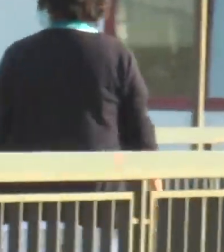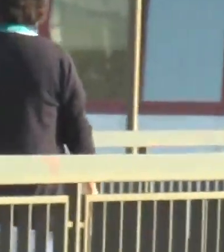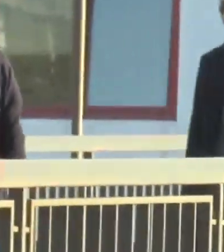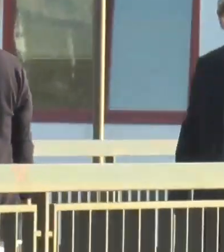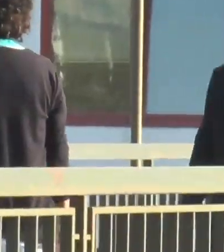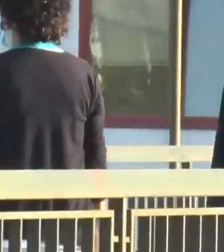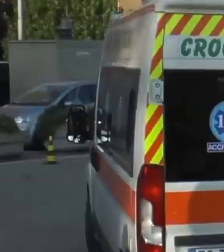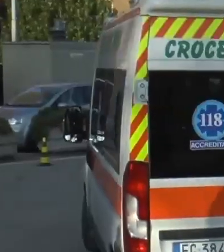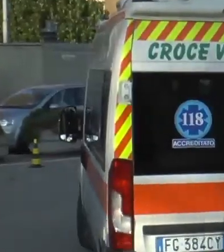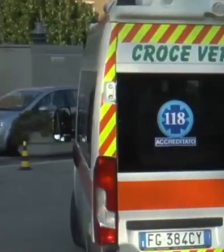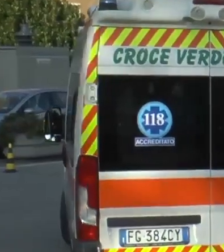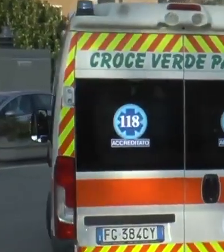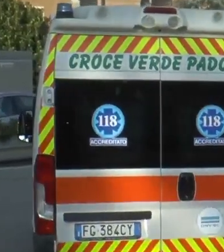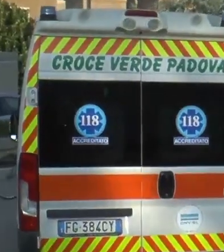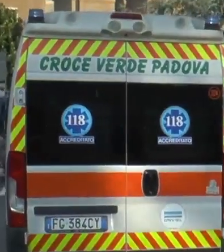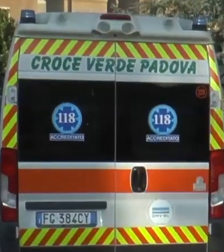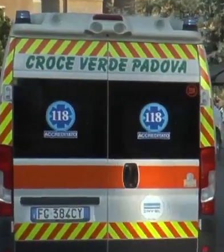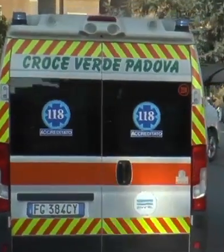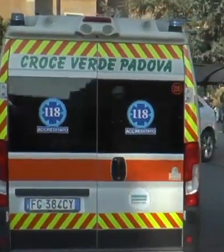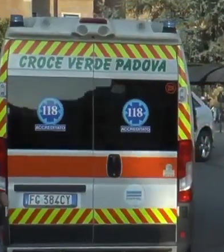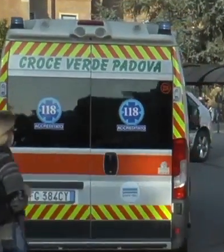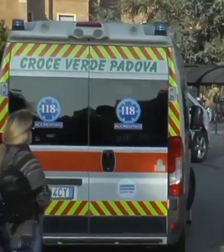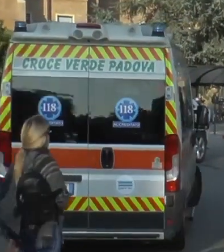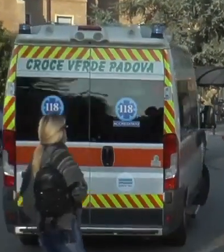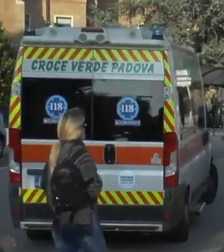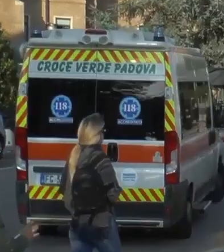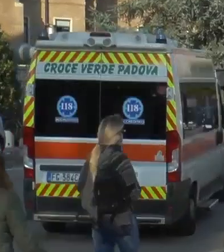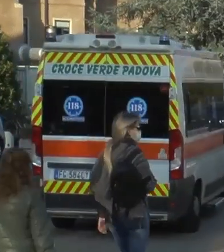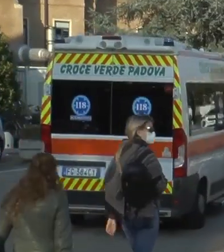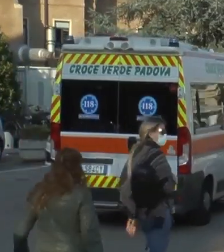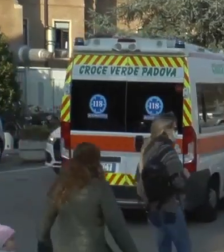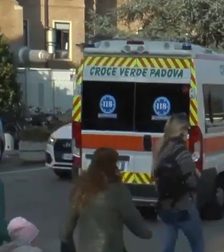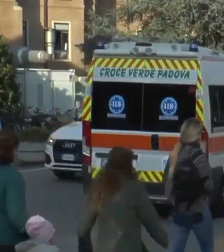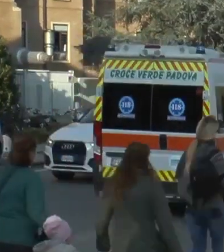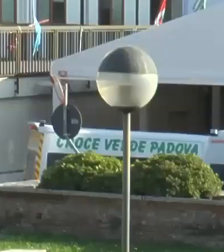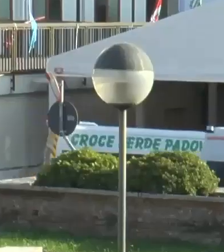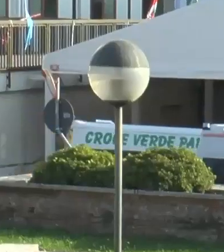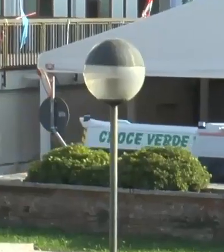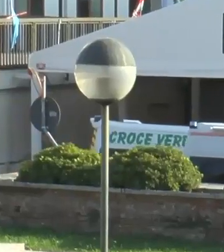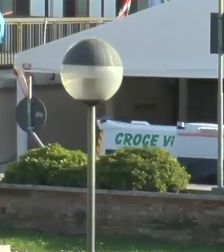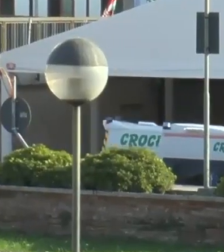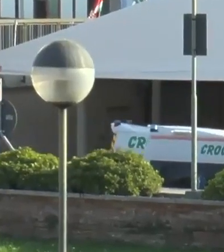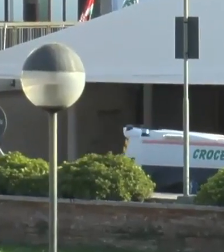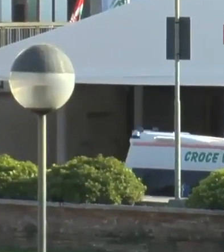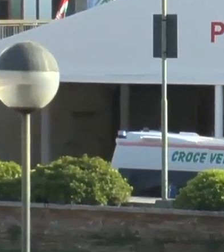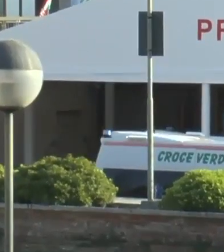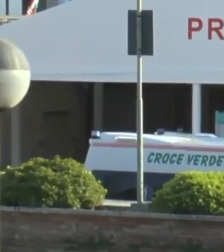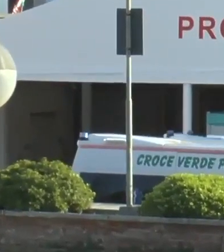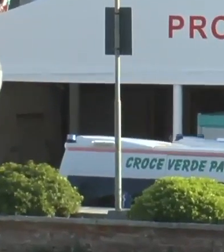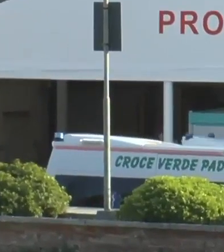di una verifica su 200 malati corsia asintomatici o poi ci sintomatici il dottor